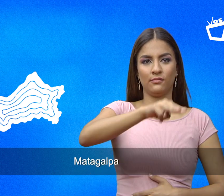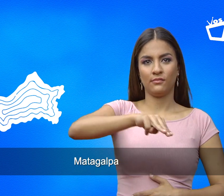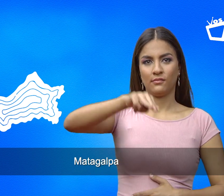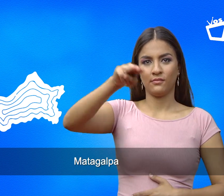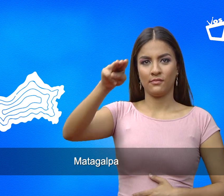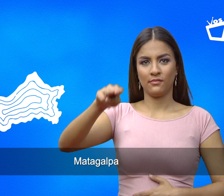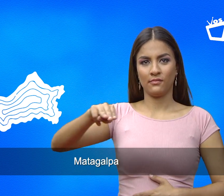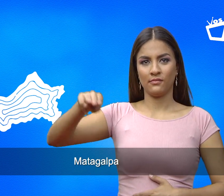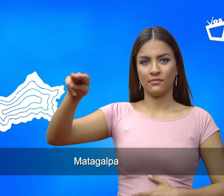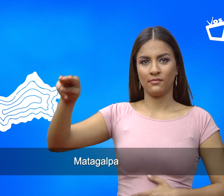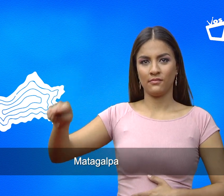matagalpa